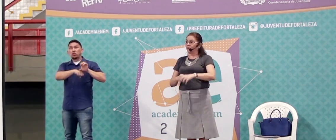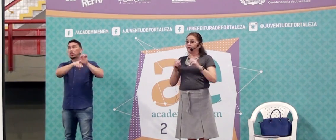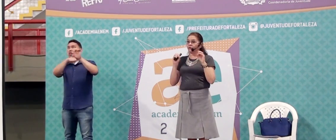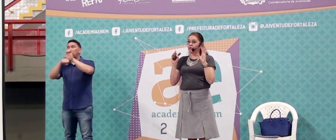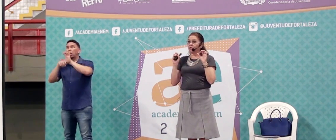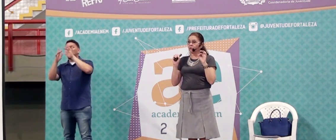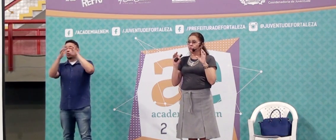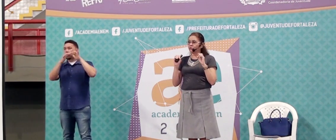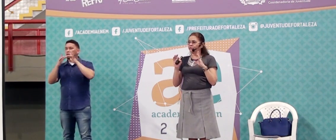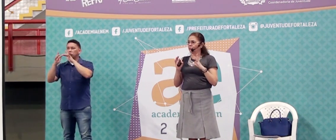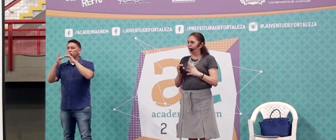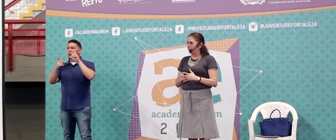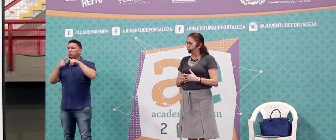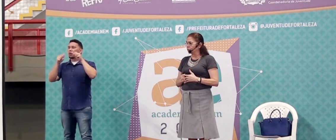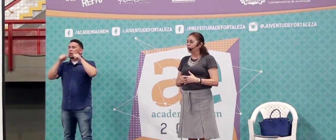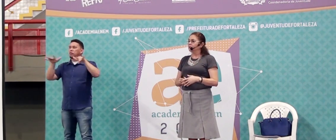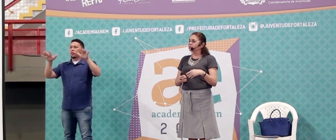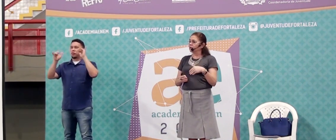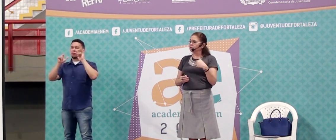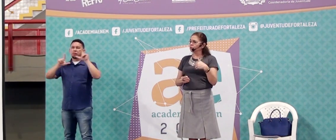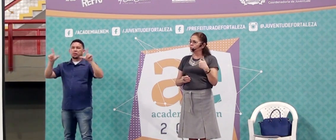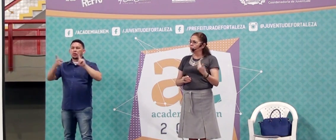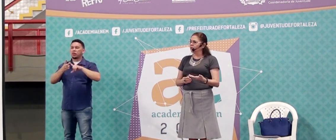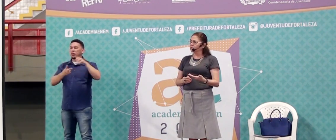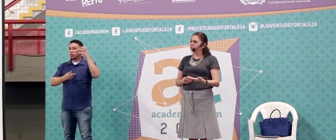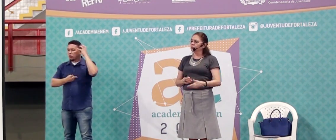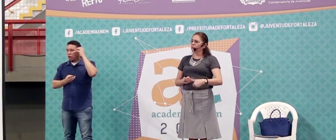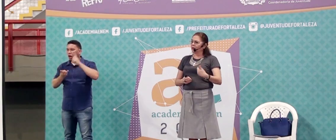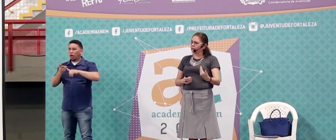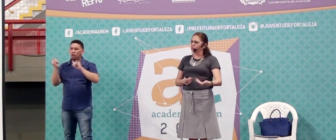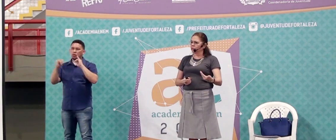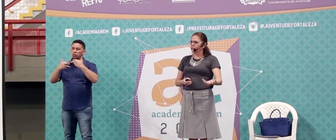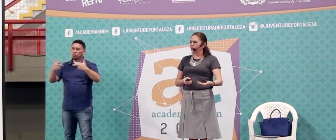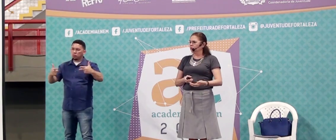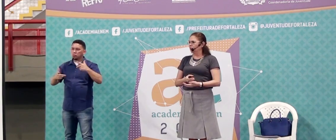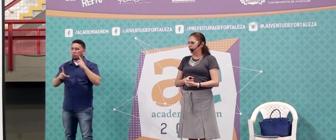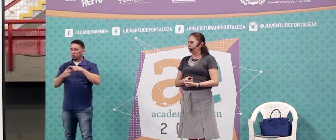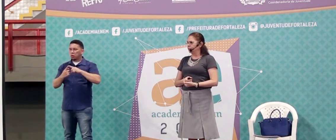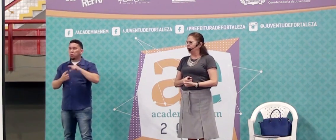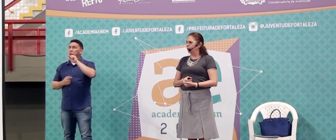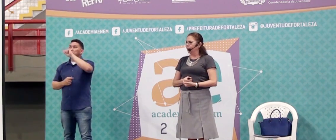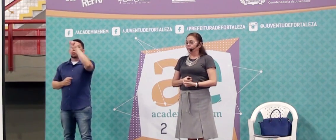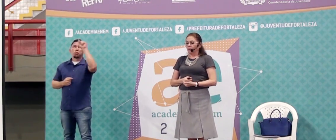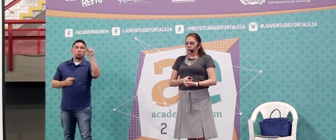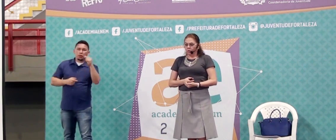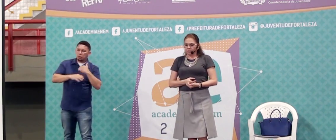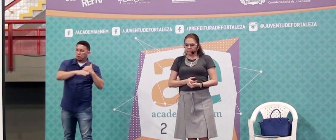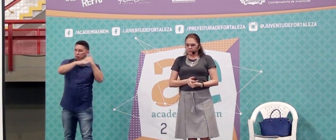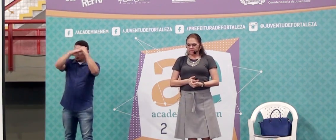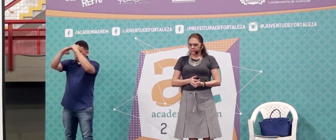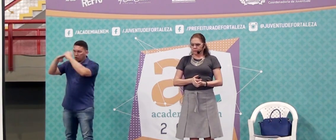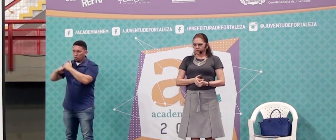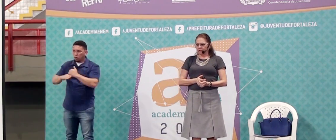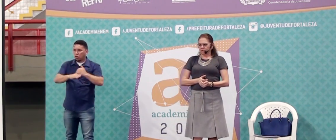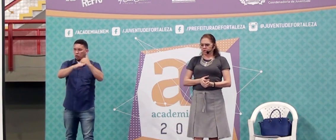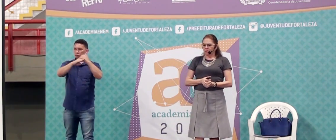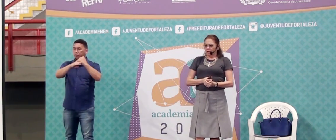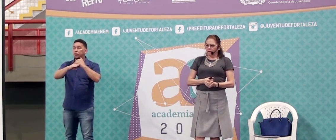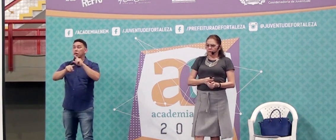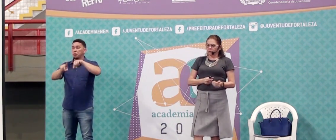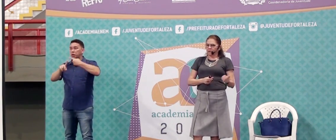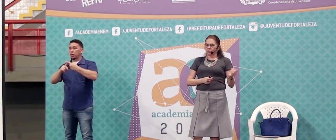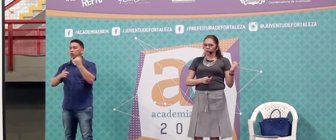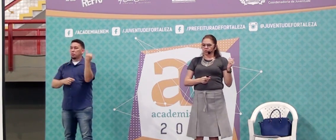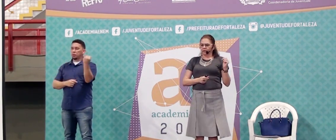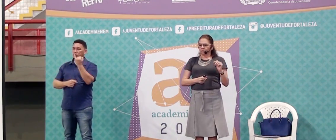assunto porque ele foi tão divulgado, tanto quanto um aluno que mora numa capital. Outra coisa importante,